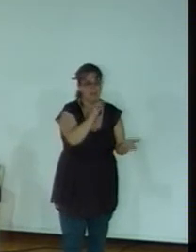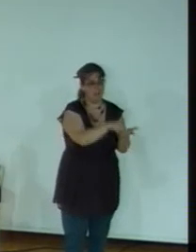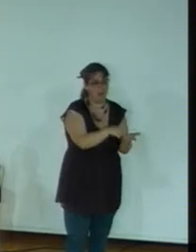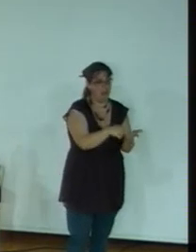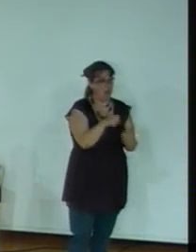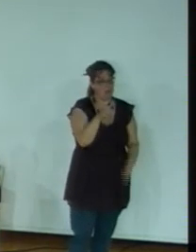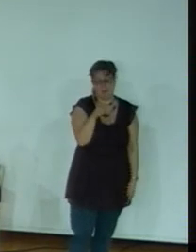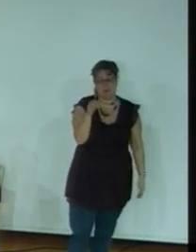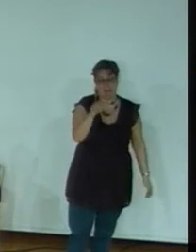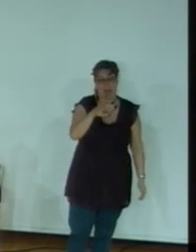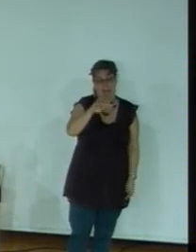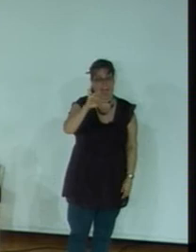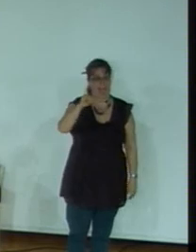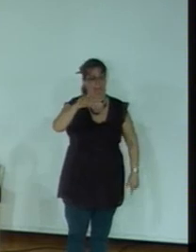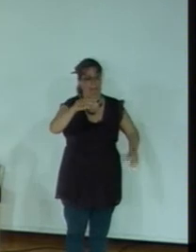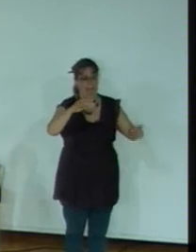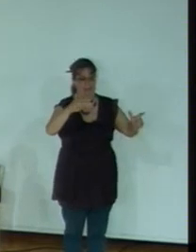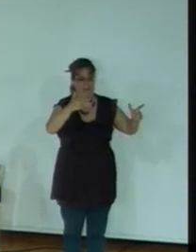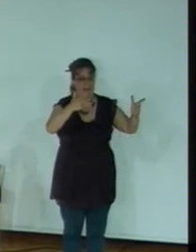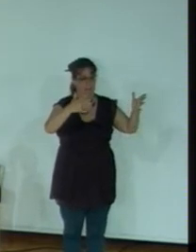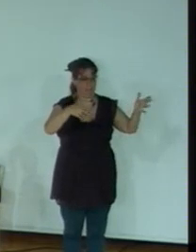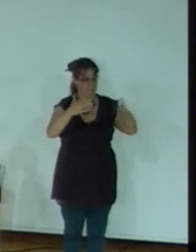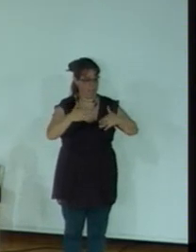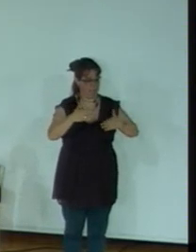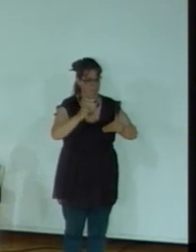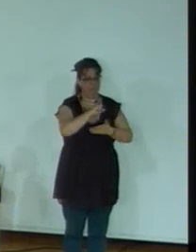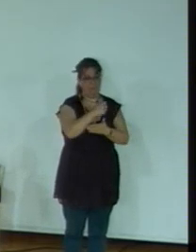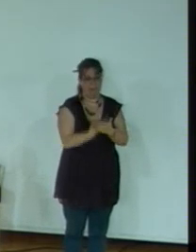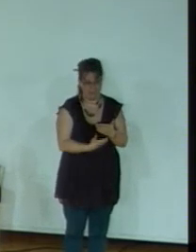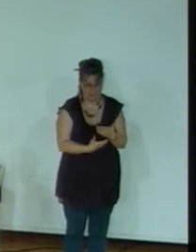Artilect, Mixar Miris, Equito et